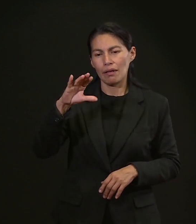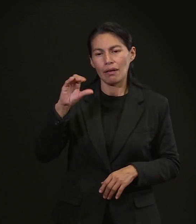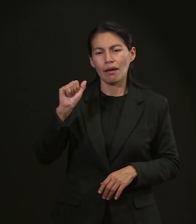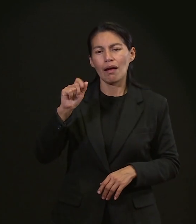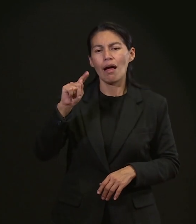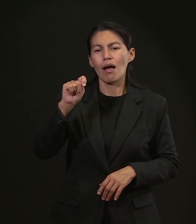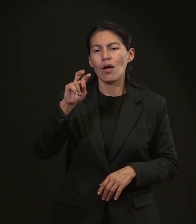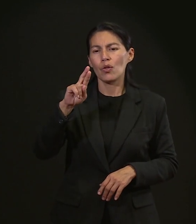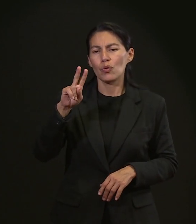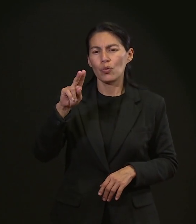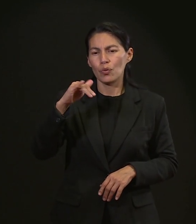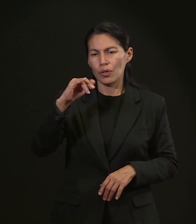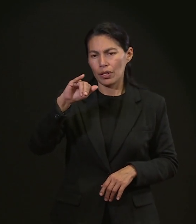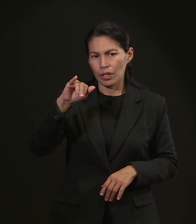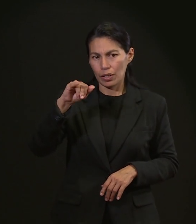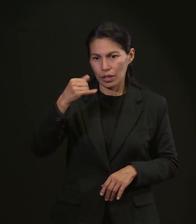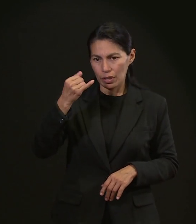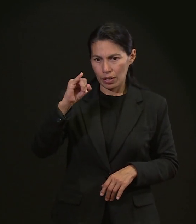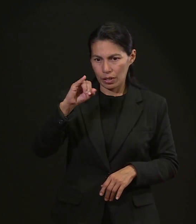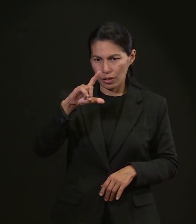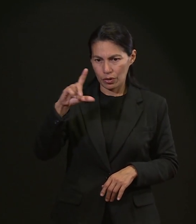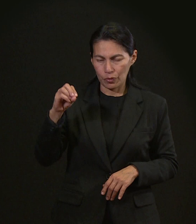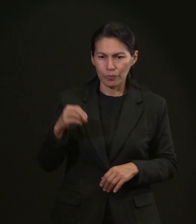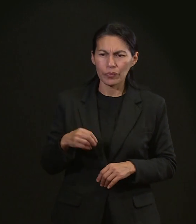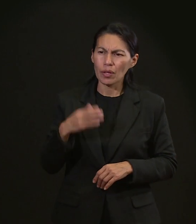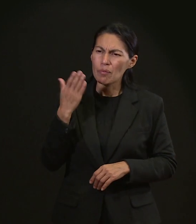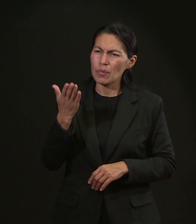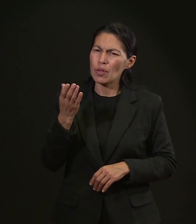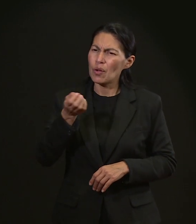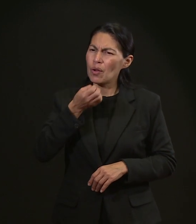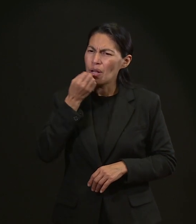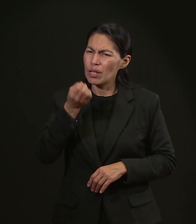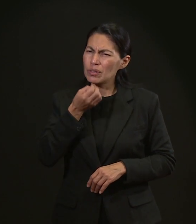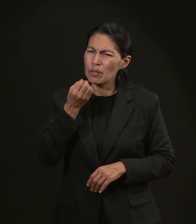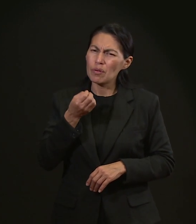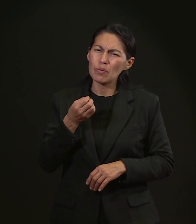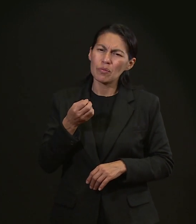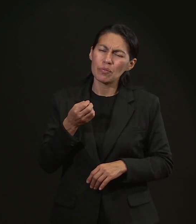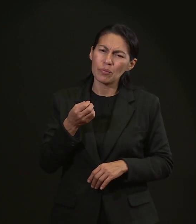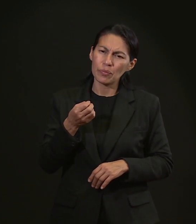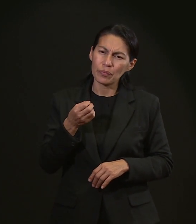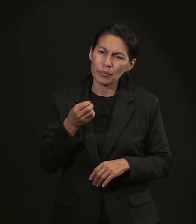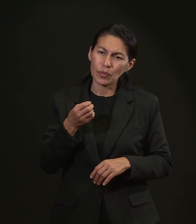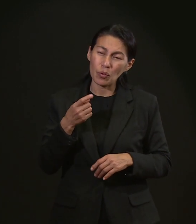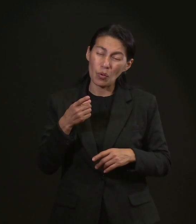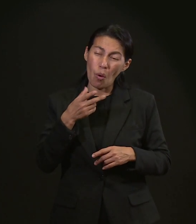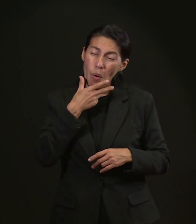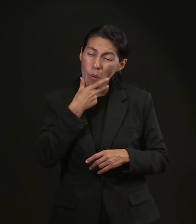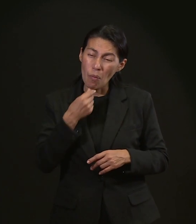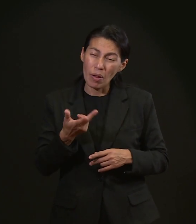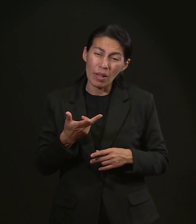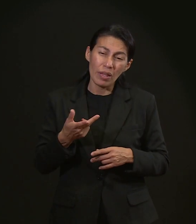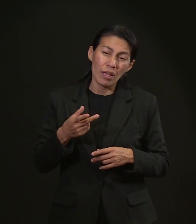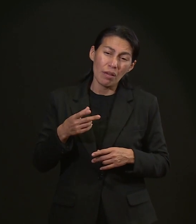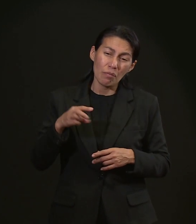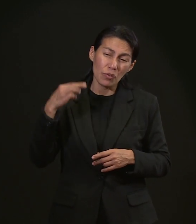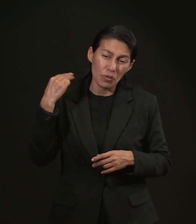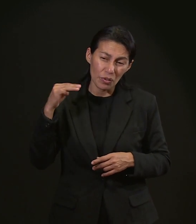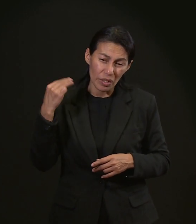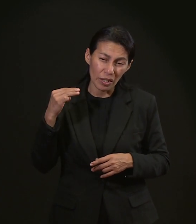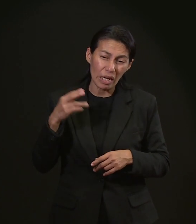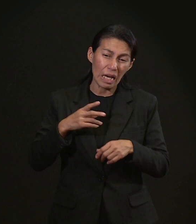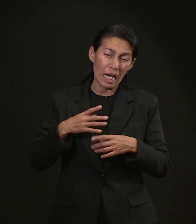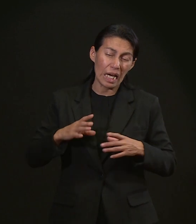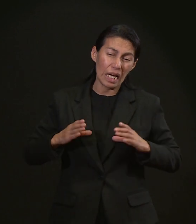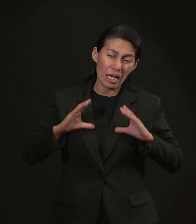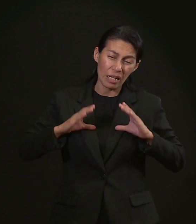todos quiero pedir oración por víctor de lázaro cárdenas michoacán fue diagnosticado con cáncer avanzado y